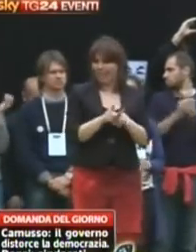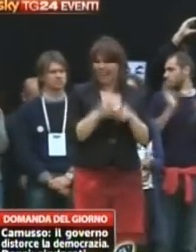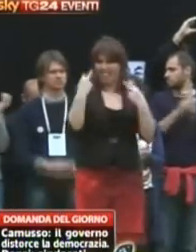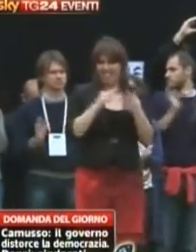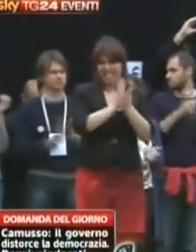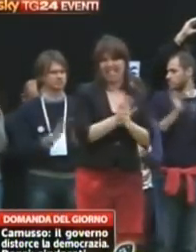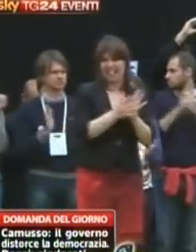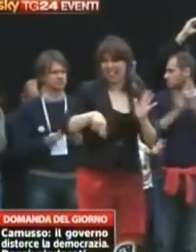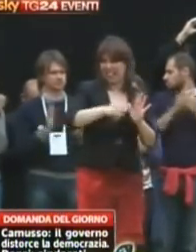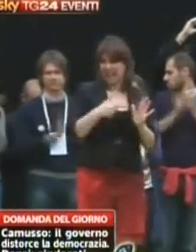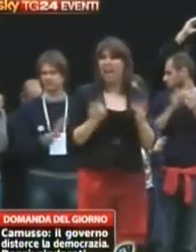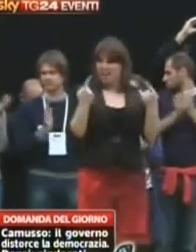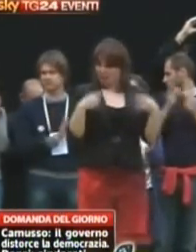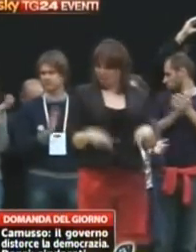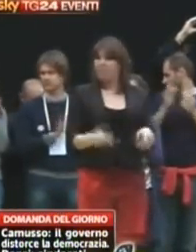vita.